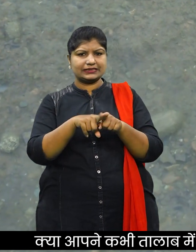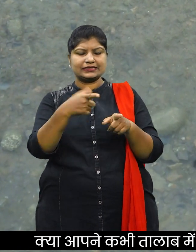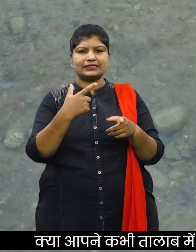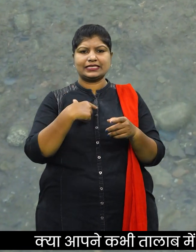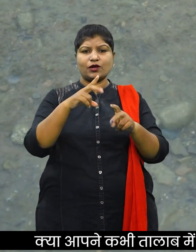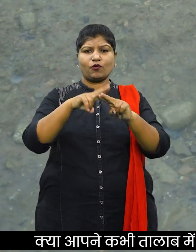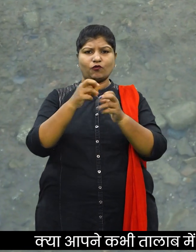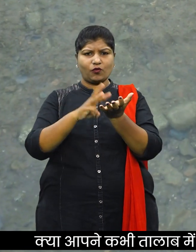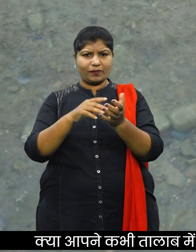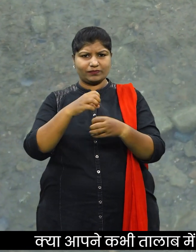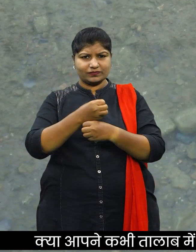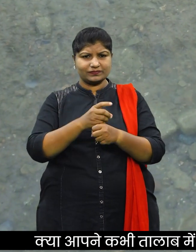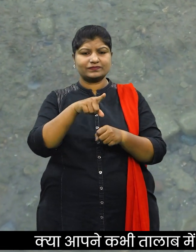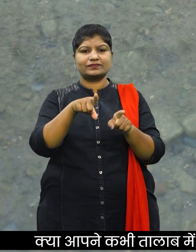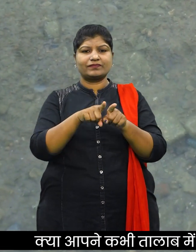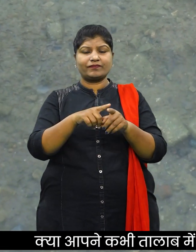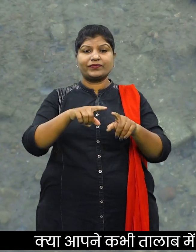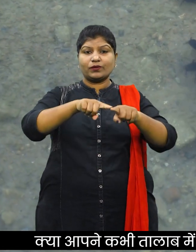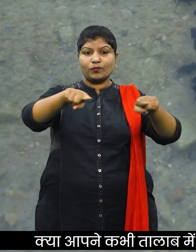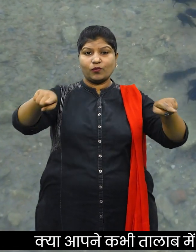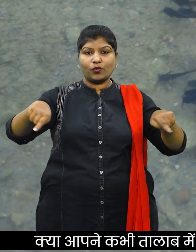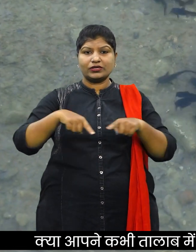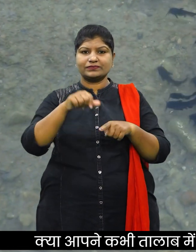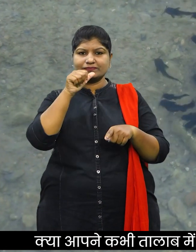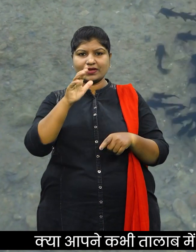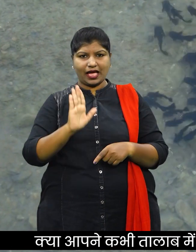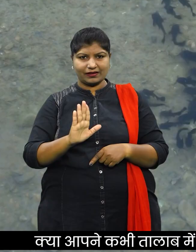तैरते हुए प्राणियों को देखा है?